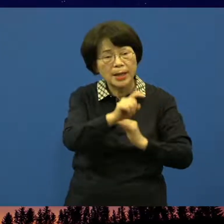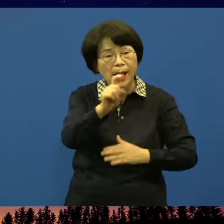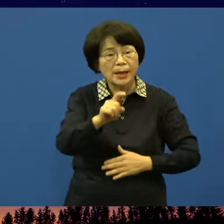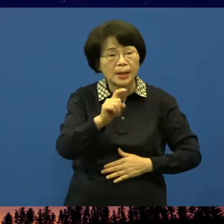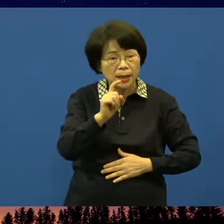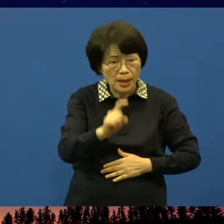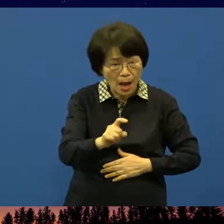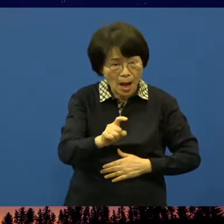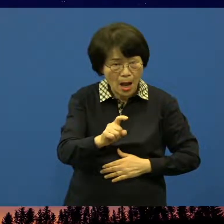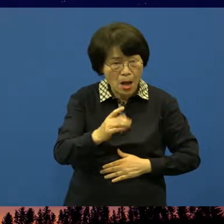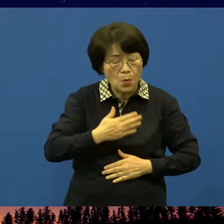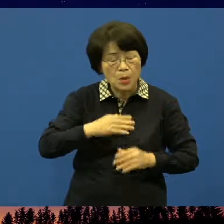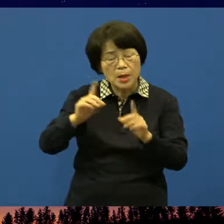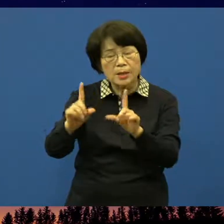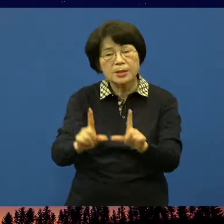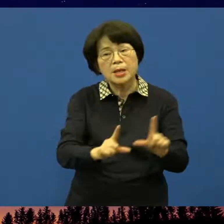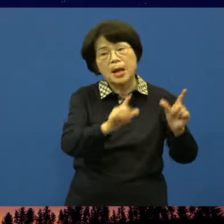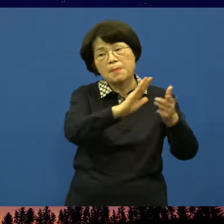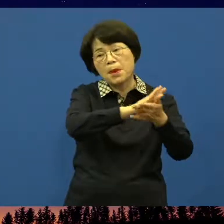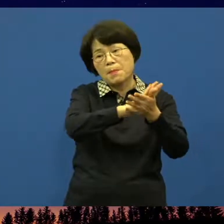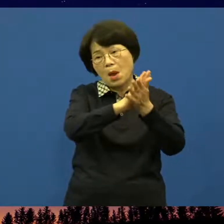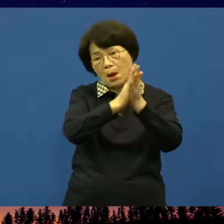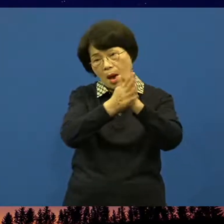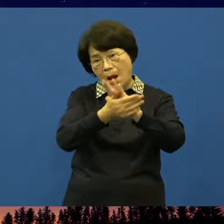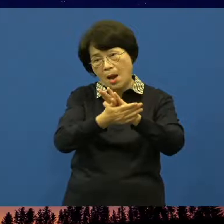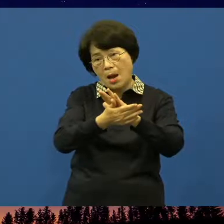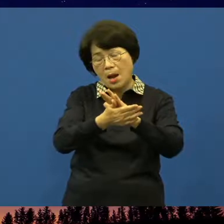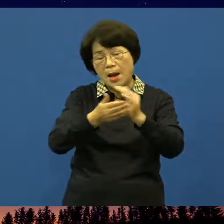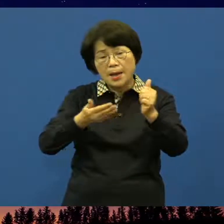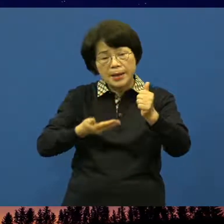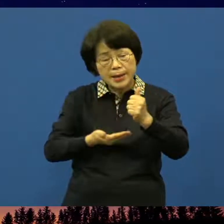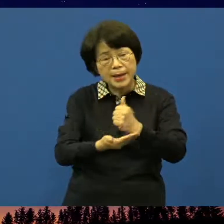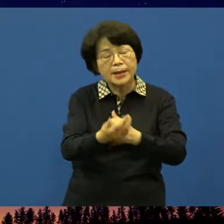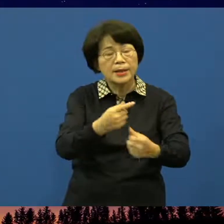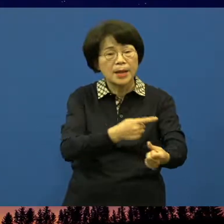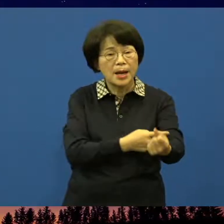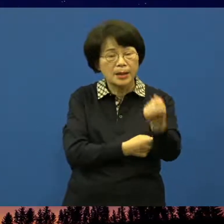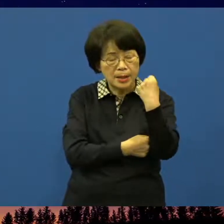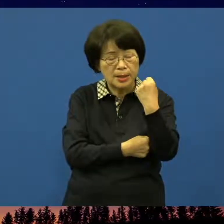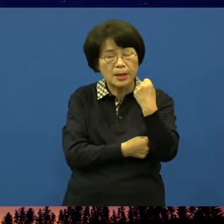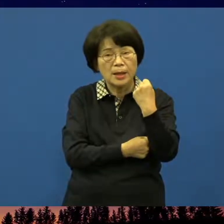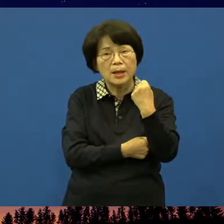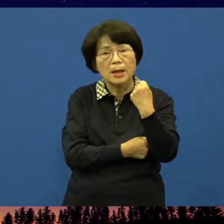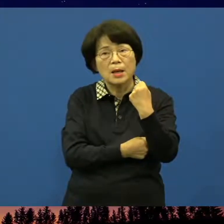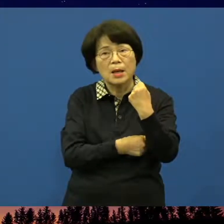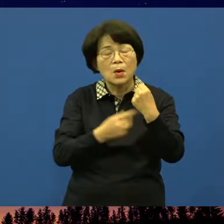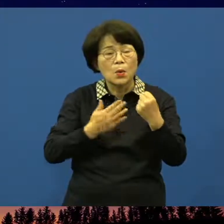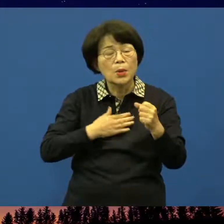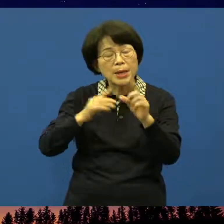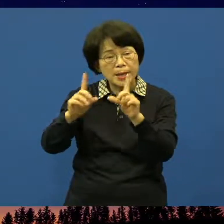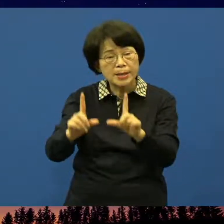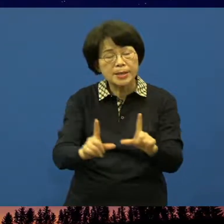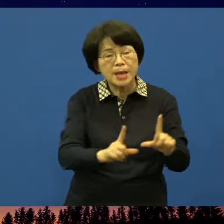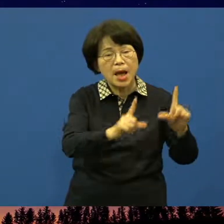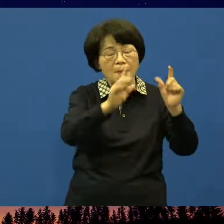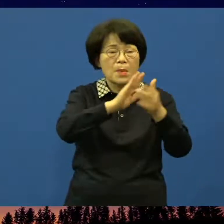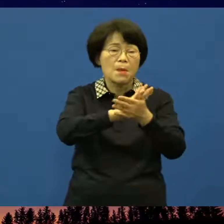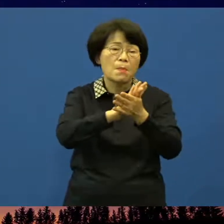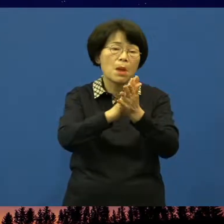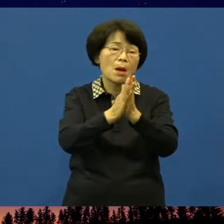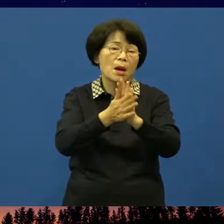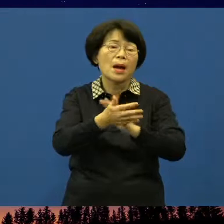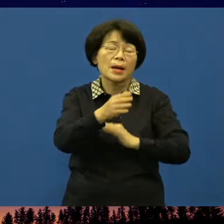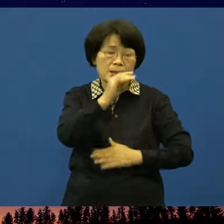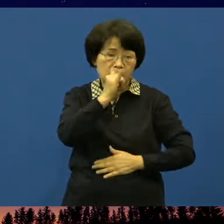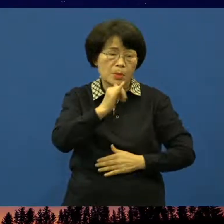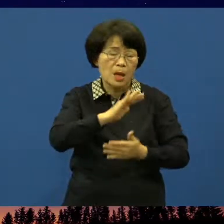삶의 변화로 나타나야 된다. 변화. 그 영향력이, 그 복음의 영향이 우리의 삶의 변화를 일으킵니다. 그런데 그